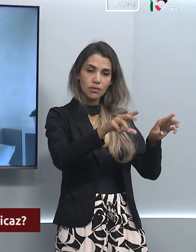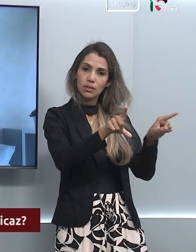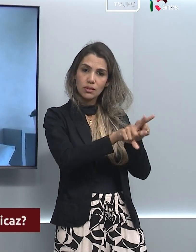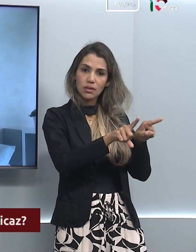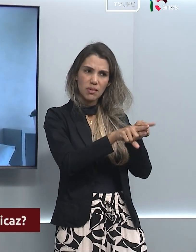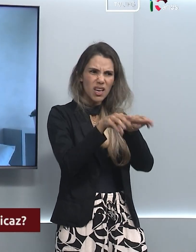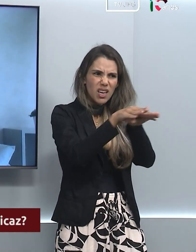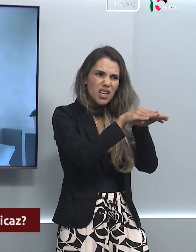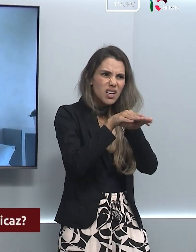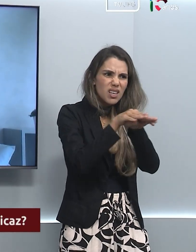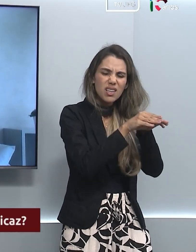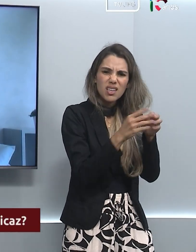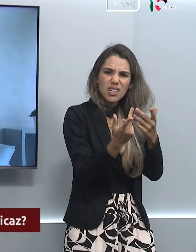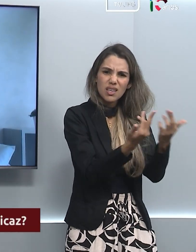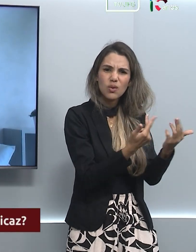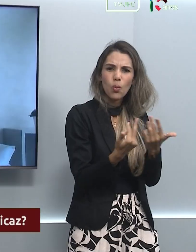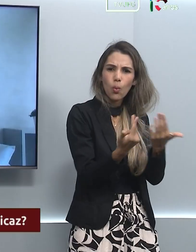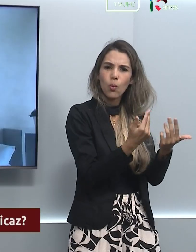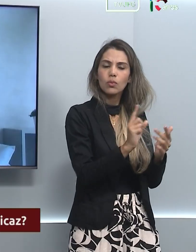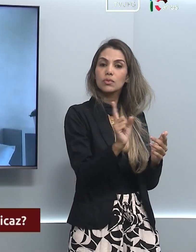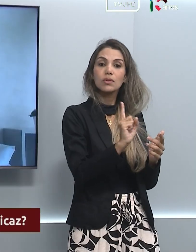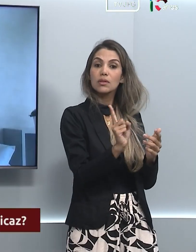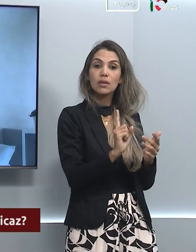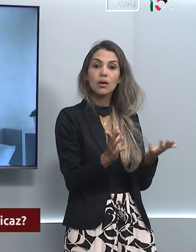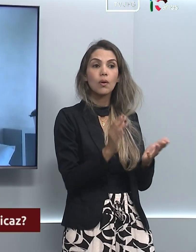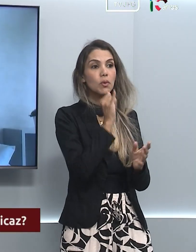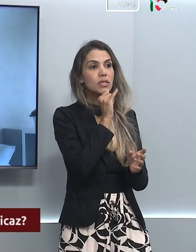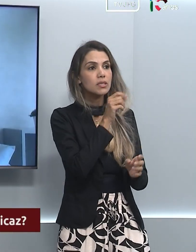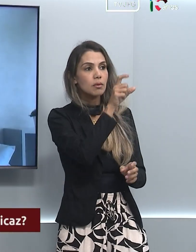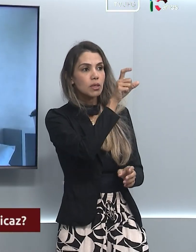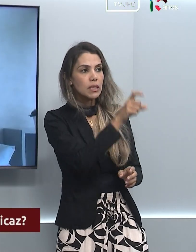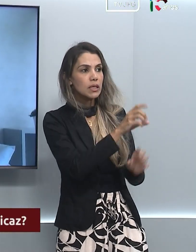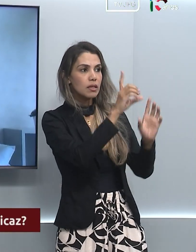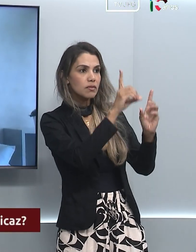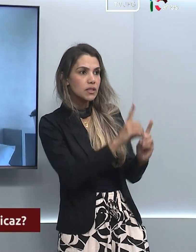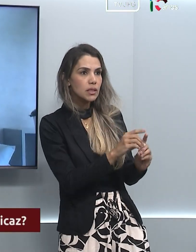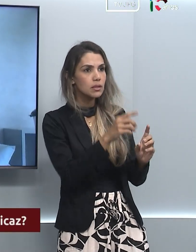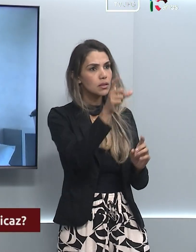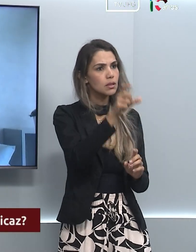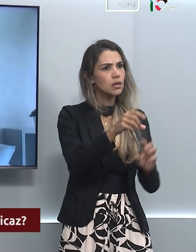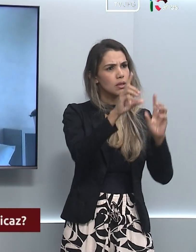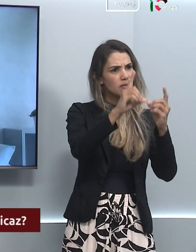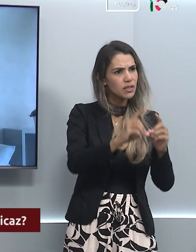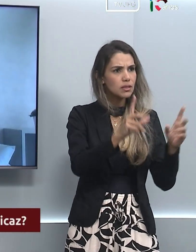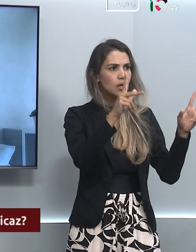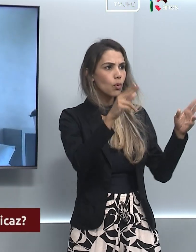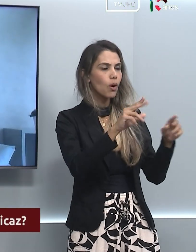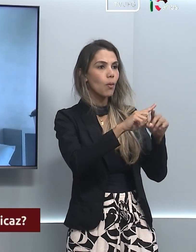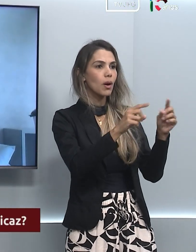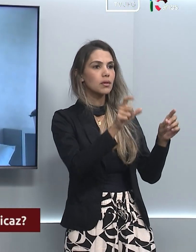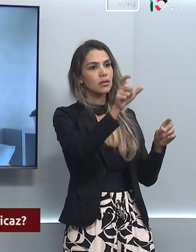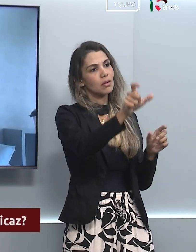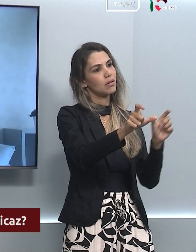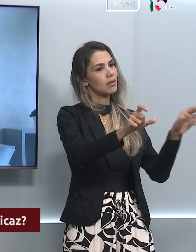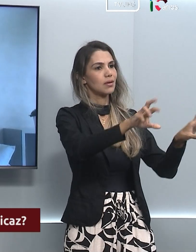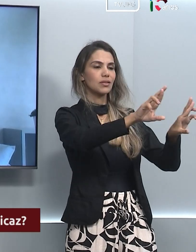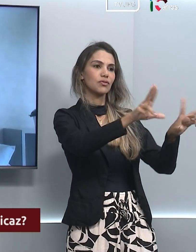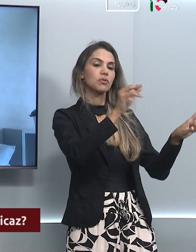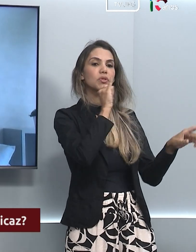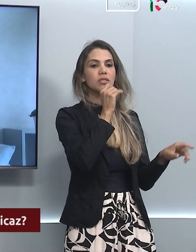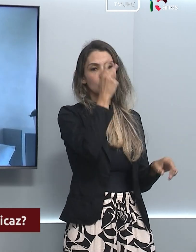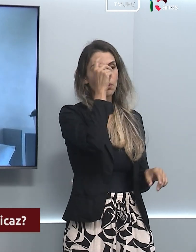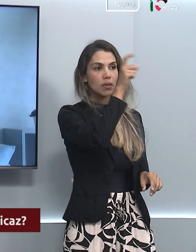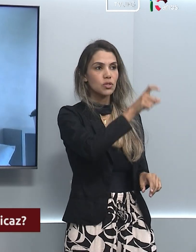isso, né? Cada pessoa, por mais que a deficiência seja a mesma, se a gente for pensar uma deficiência